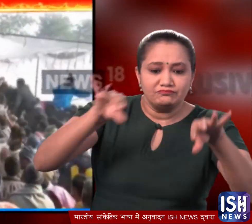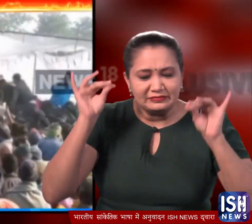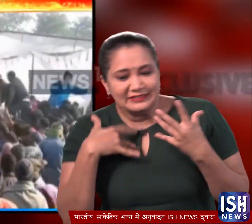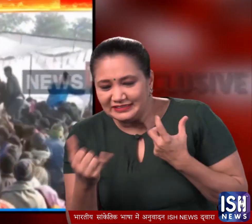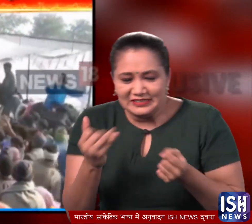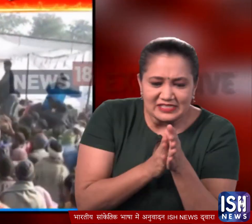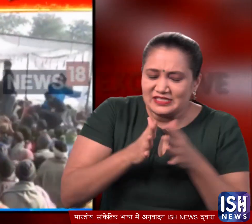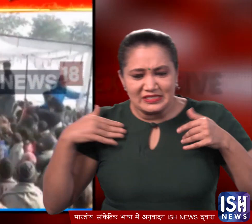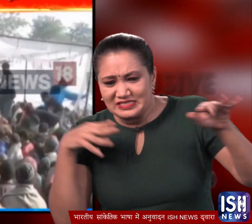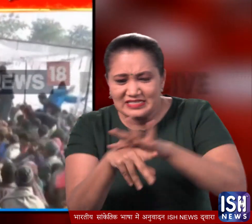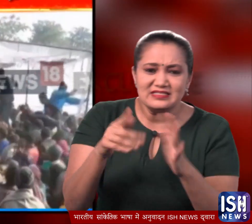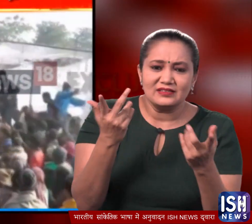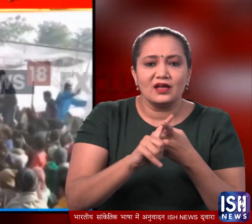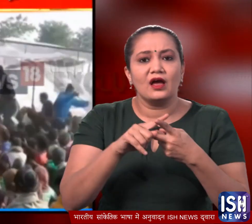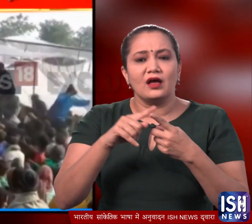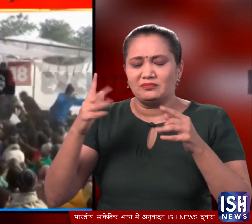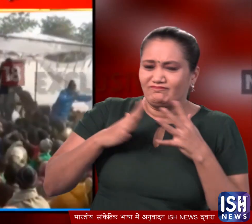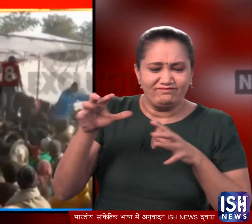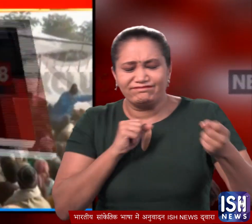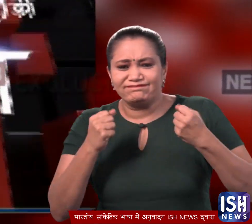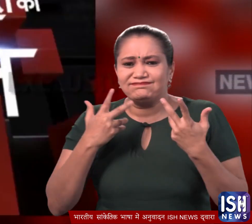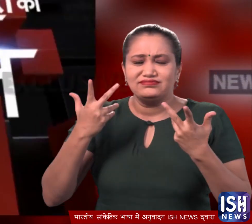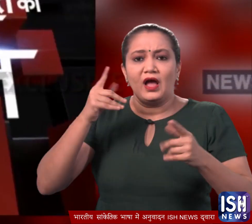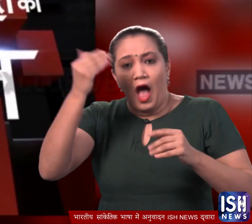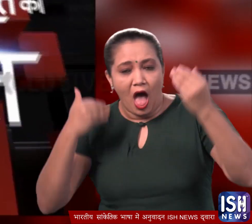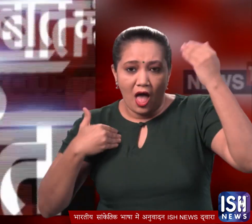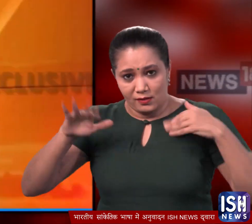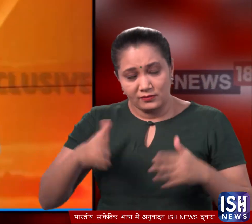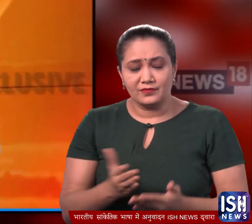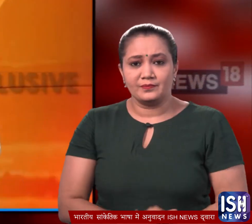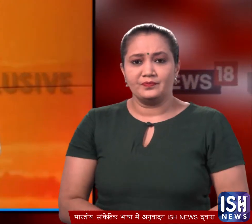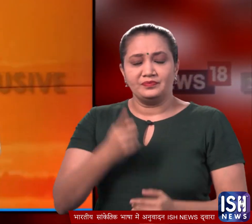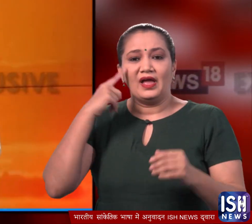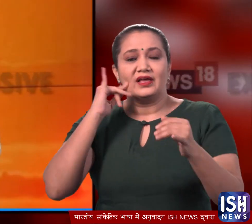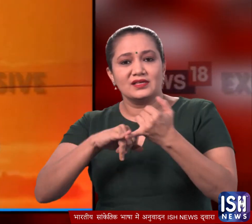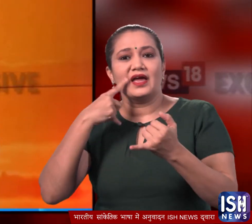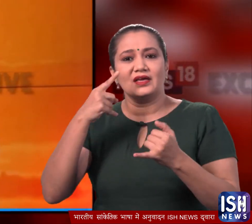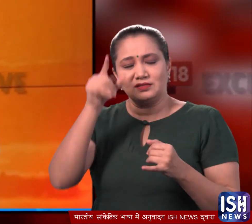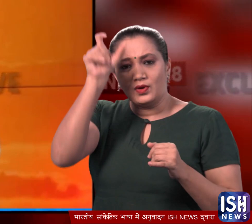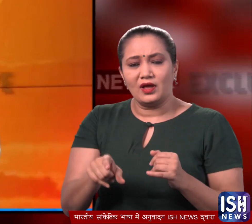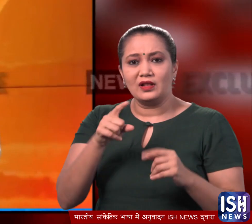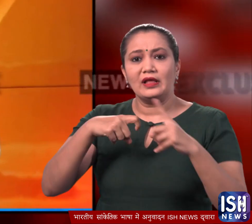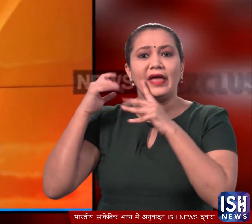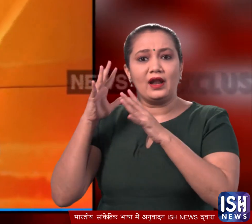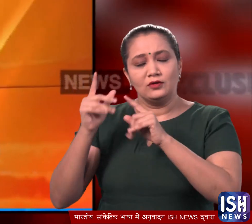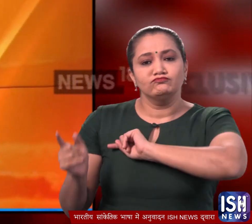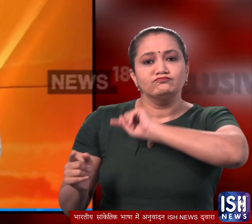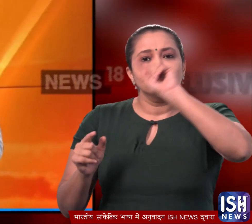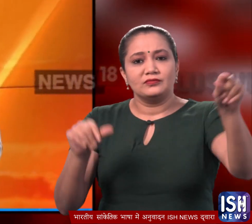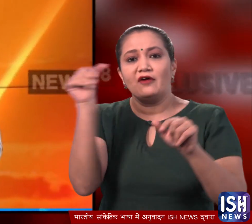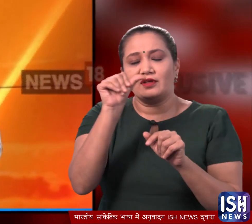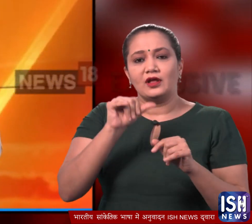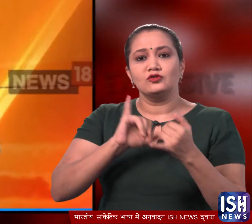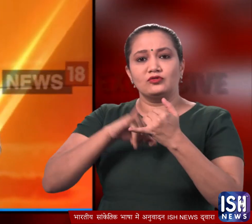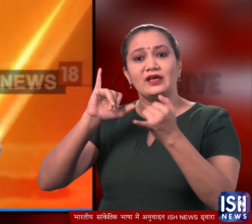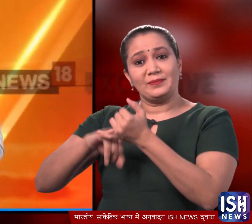में भीड़ में घुस गईं, लेकिन भगदड़ की वजह से उनमें कई घायल हो गई। आईएसआईएस के लिए काम करने केरल से अफगानिस्तान गई सोनिया